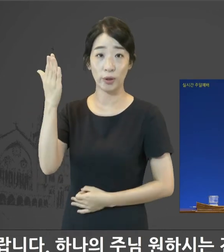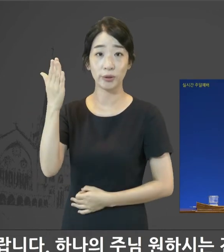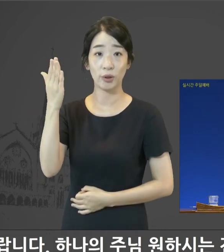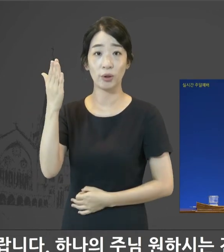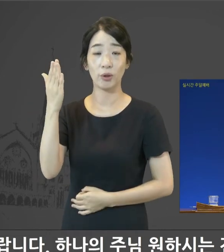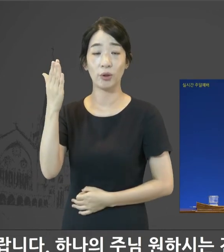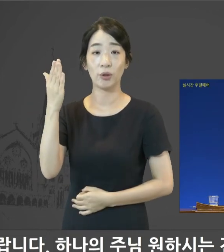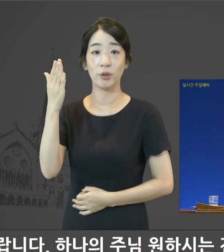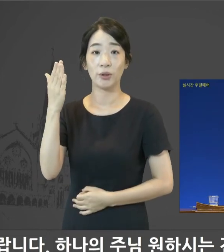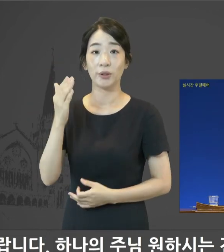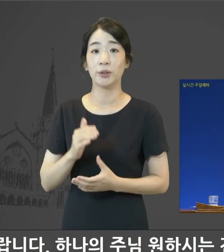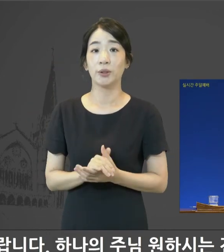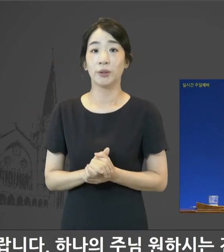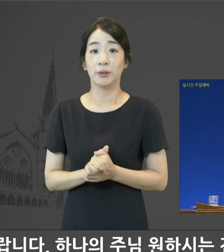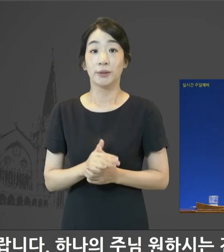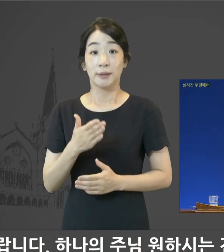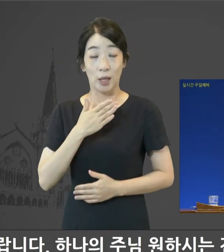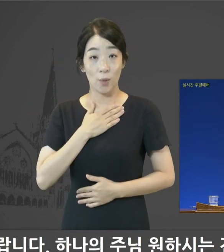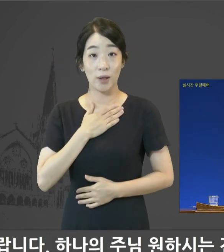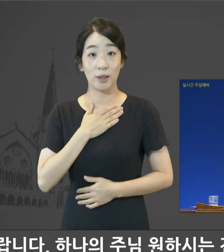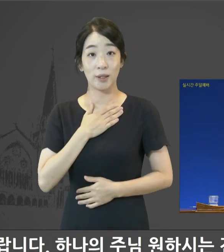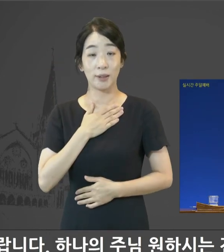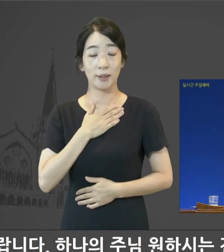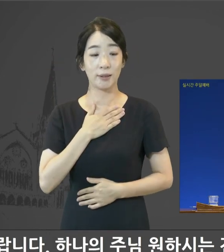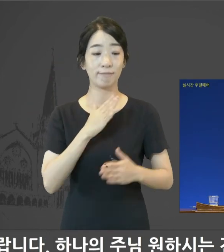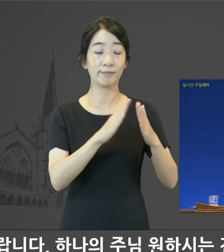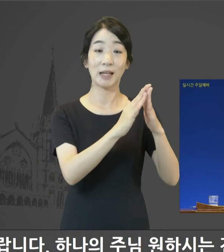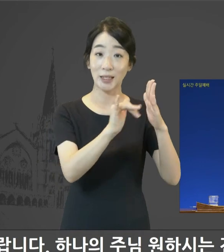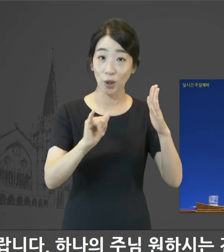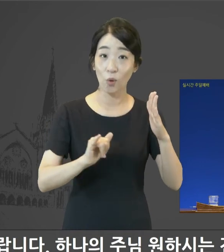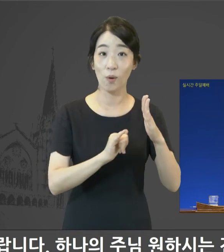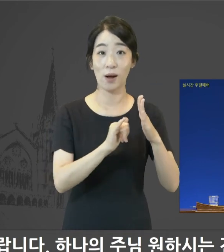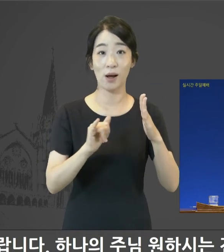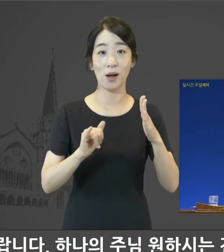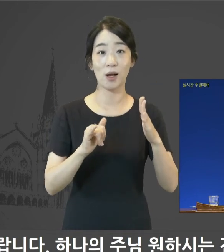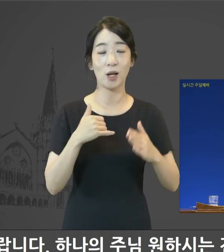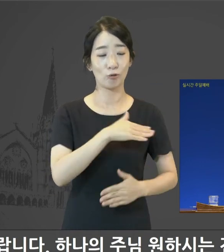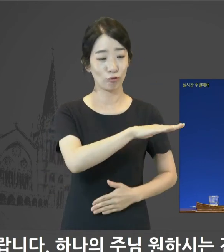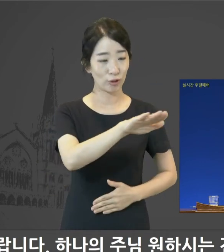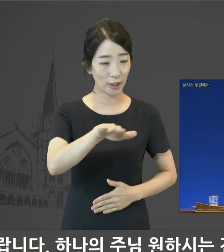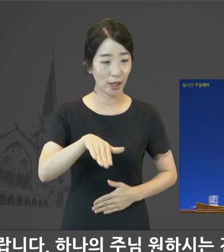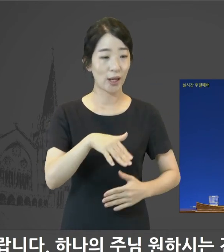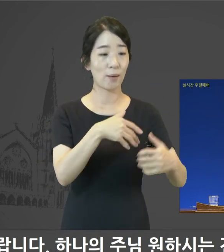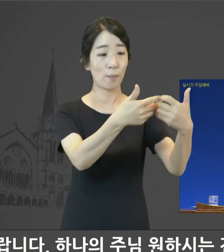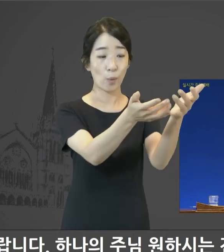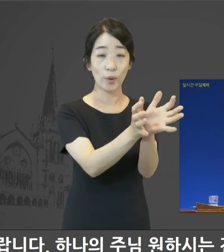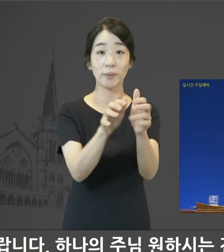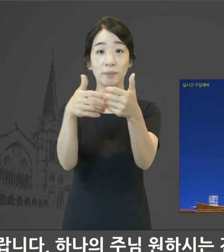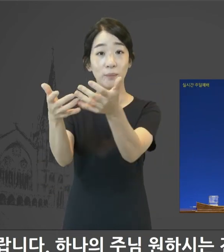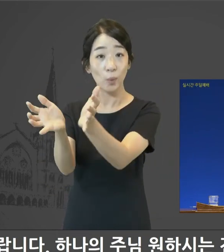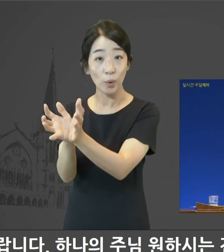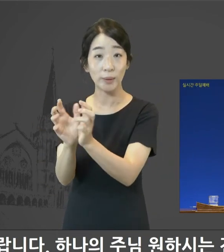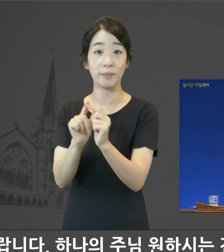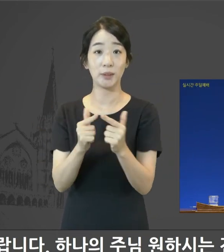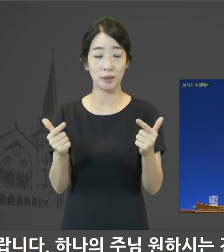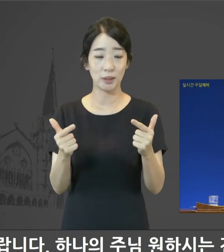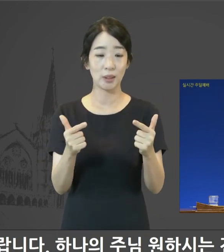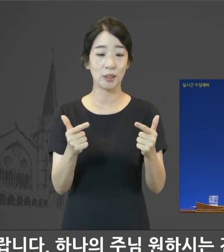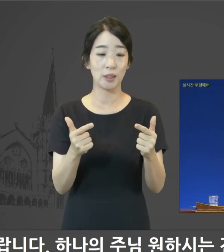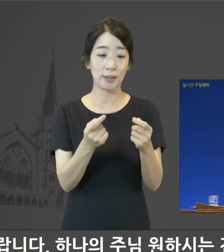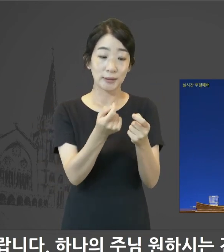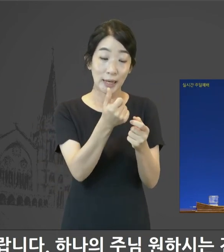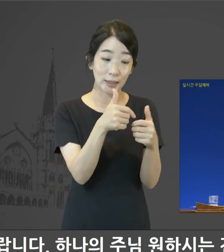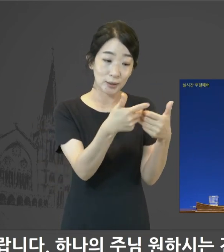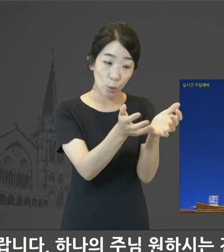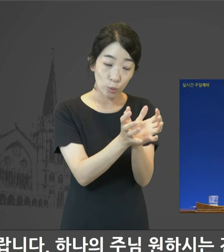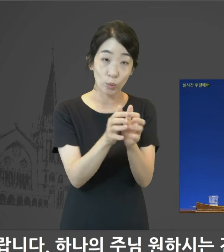나와 가정과 우리의 순들이 교회 작은